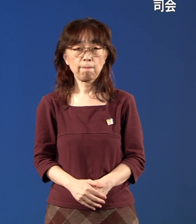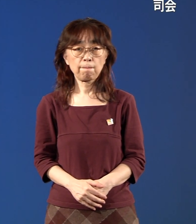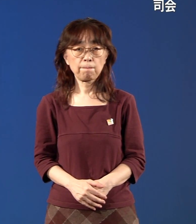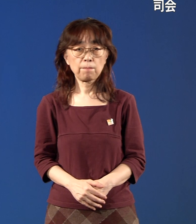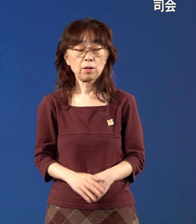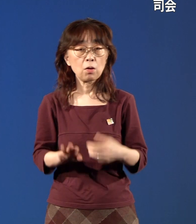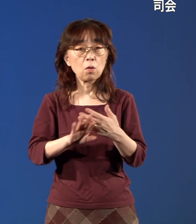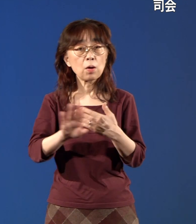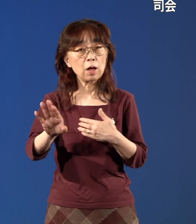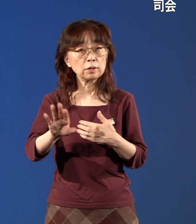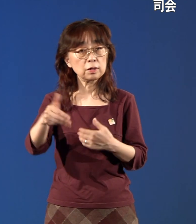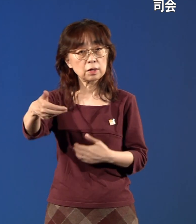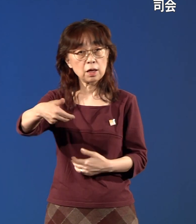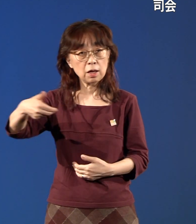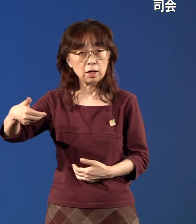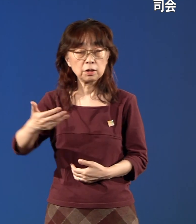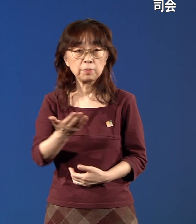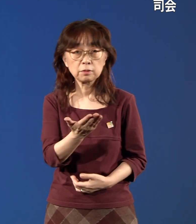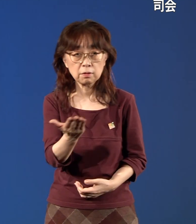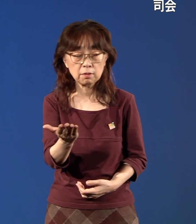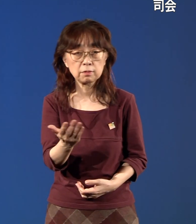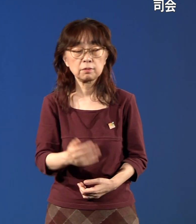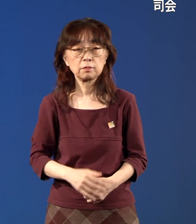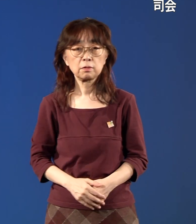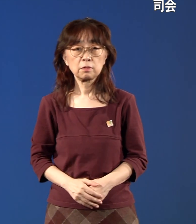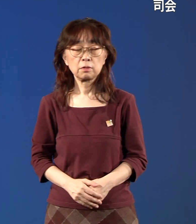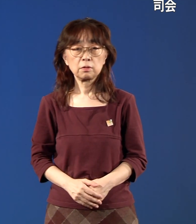他にございますでしょうか。